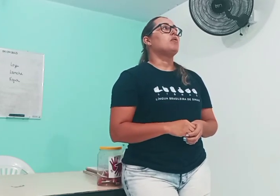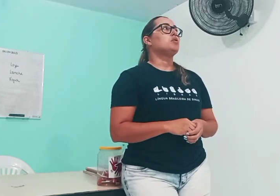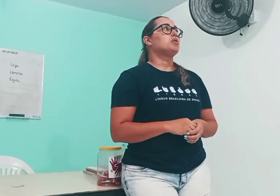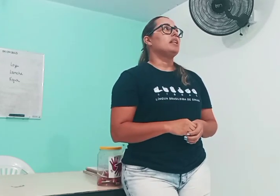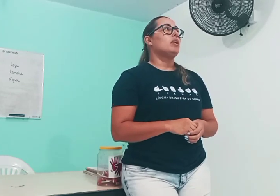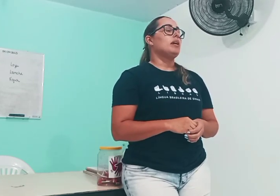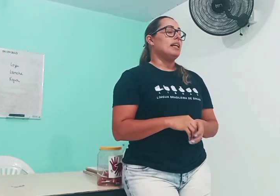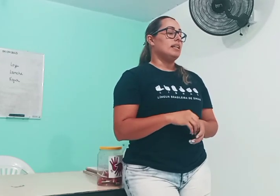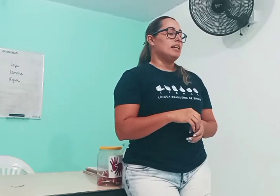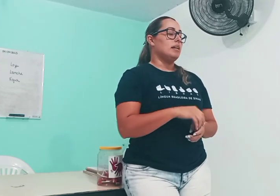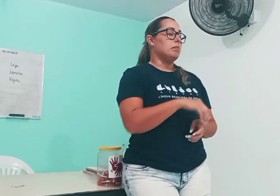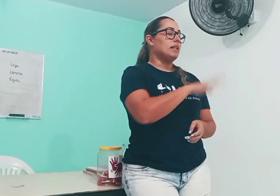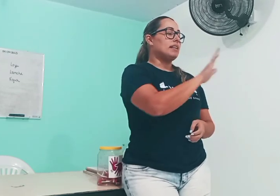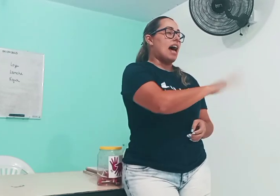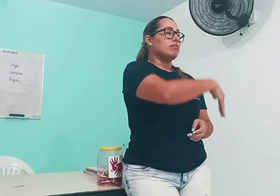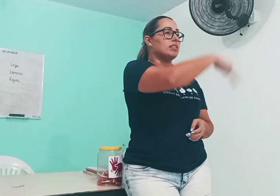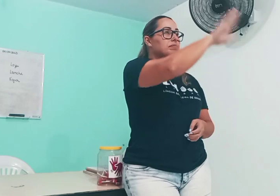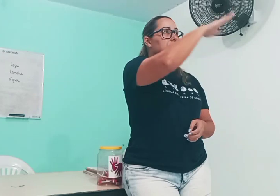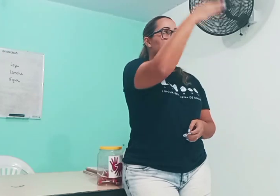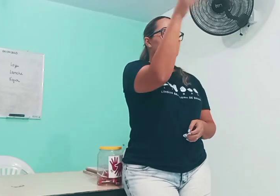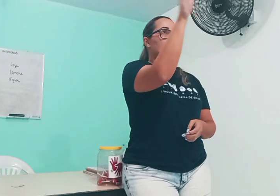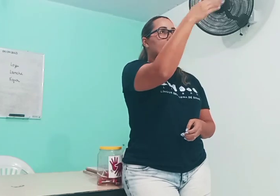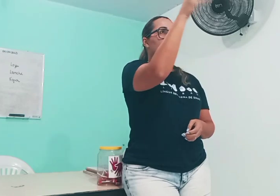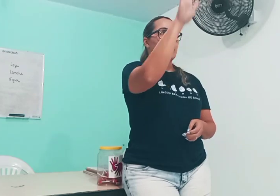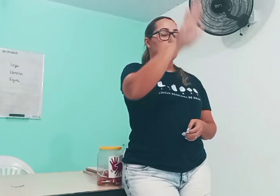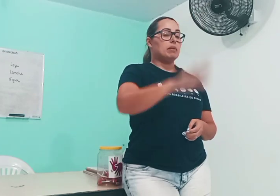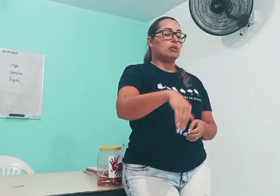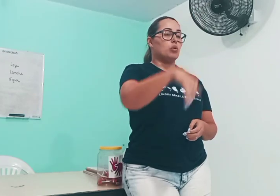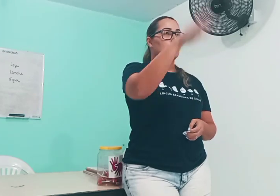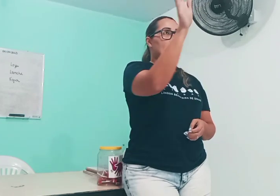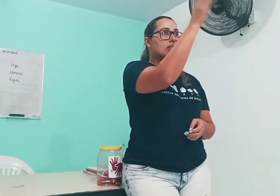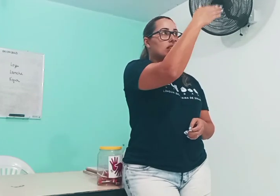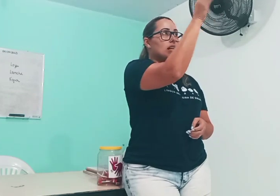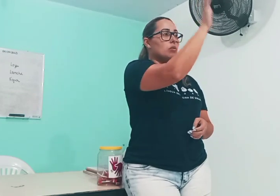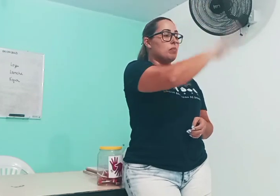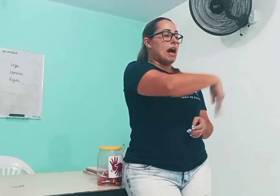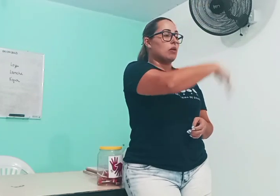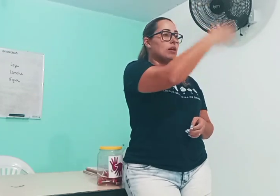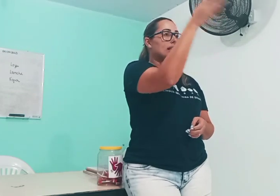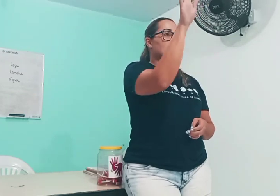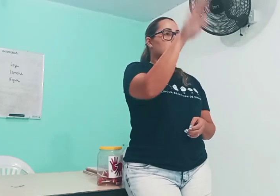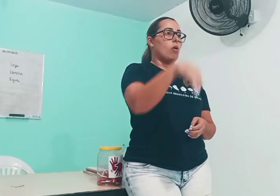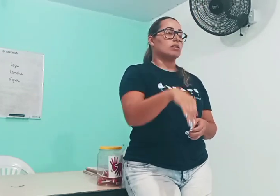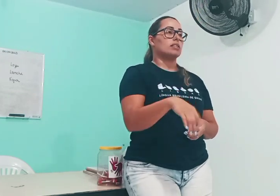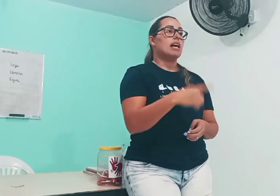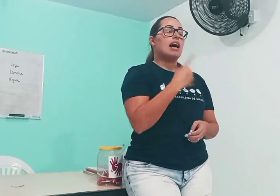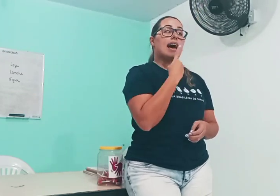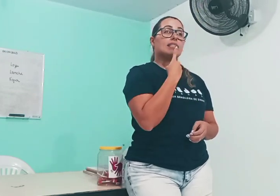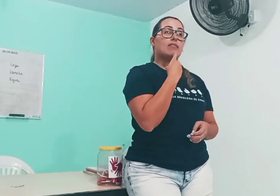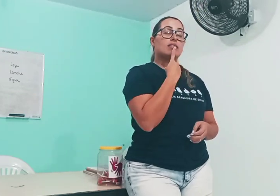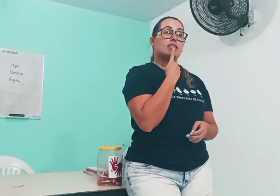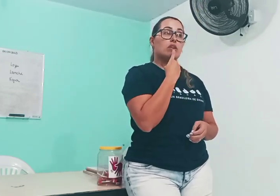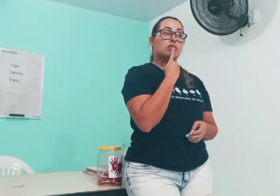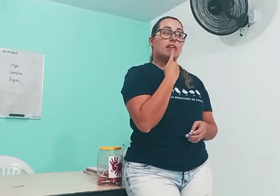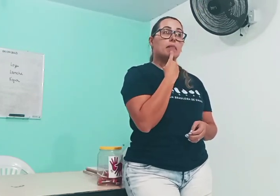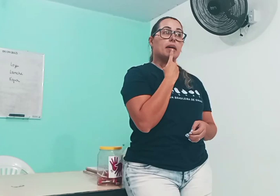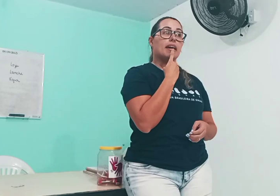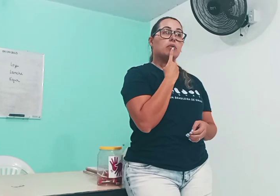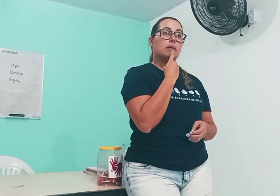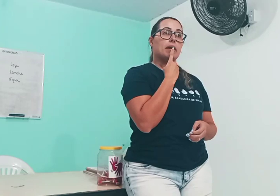Então, o povo judeu, ele pintava, né? Ele pintou, no caso, o marco lá das portas. Aí você faz o sinal de vermelho,